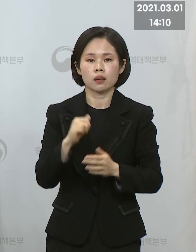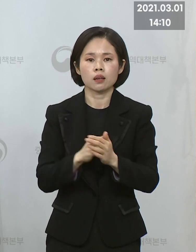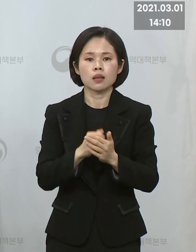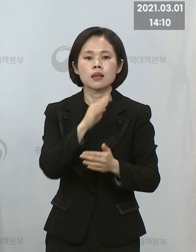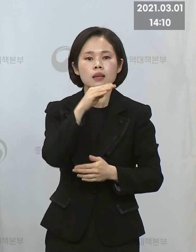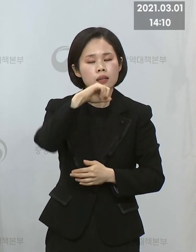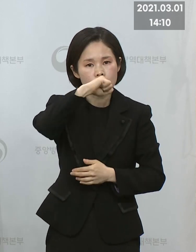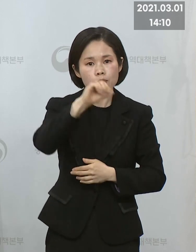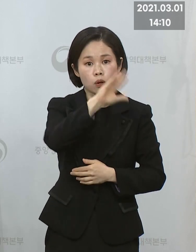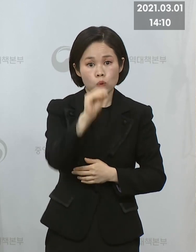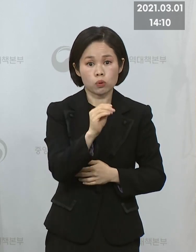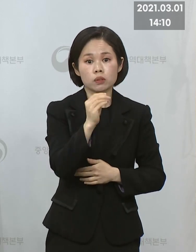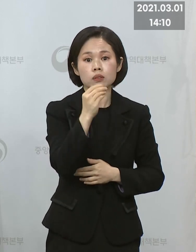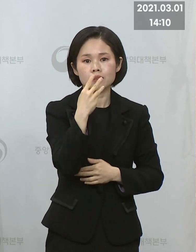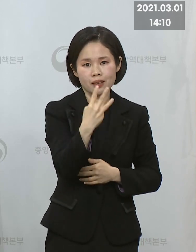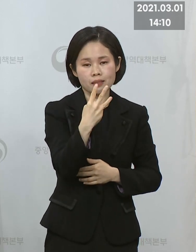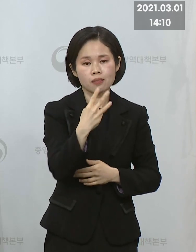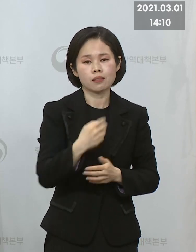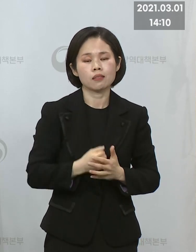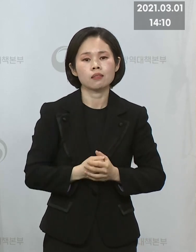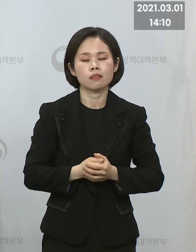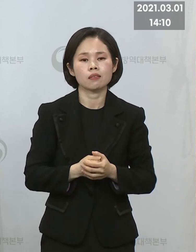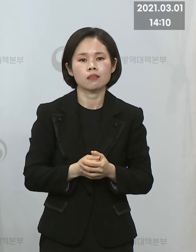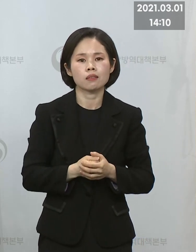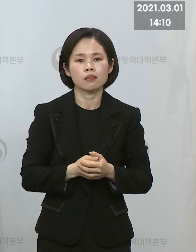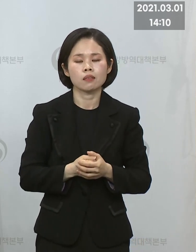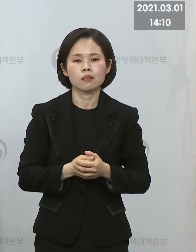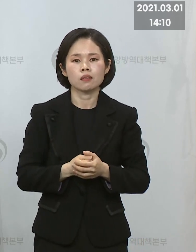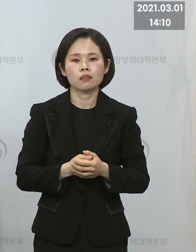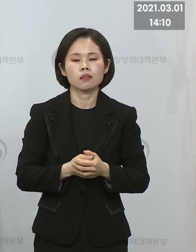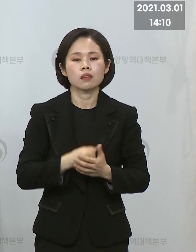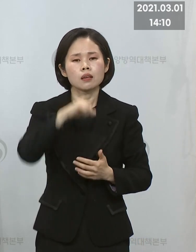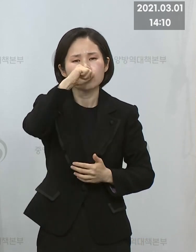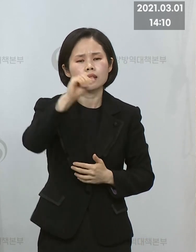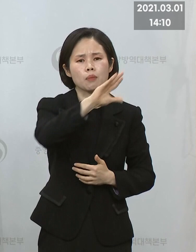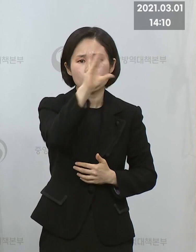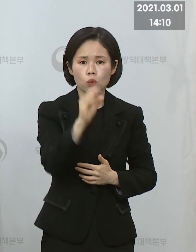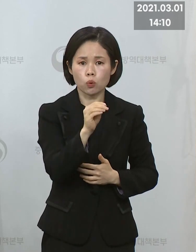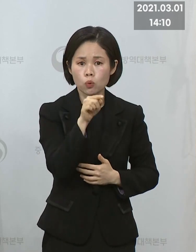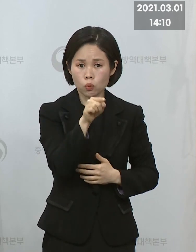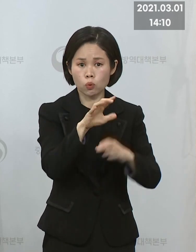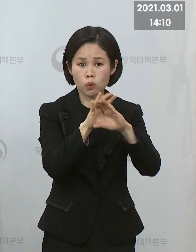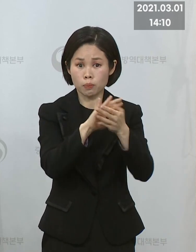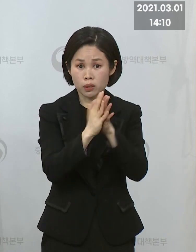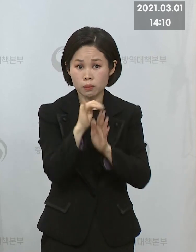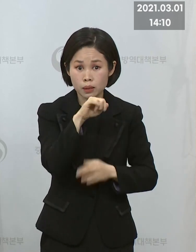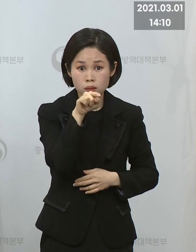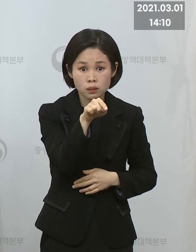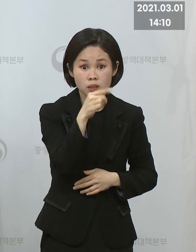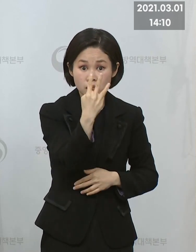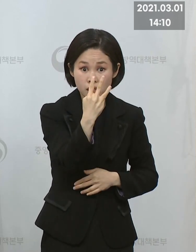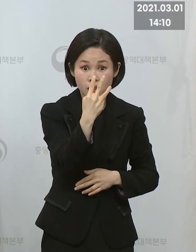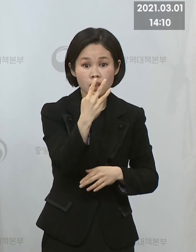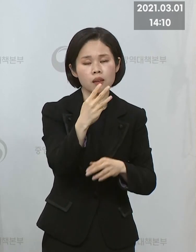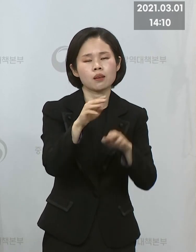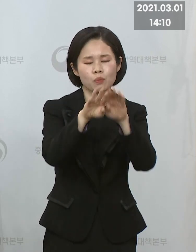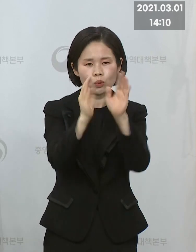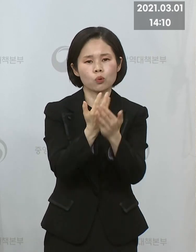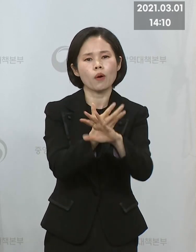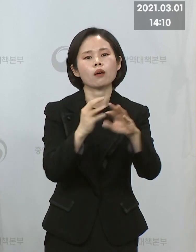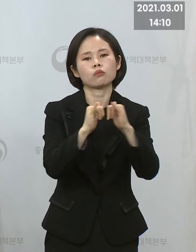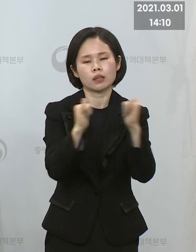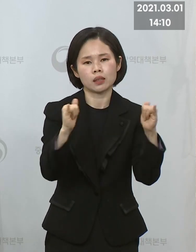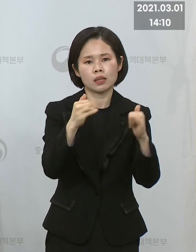그리고 남아공 변이가 3건이 확인이 되었습니다. 특히 남아공 변이의 경우에는 3건 모두